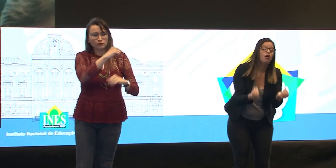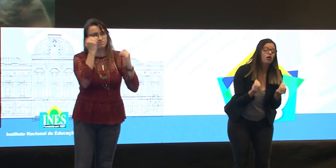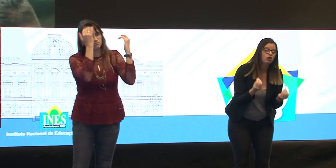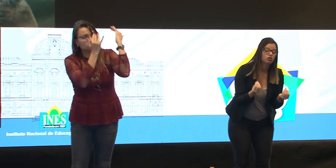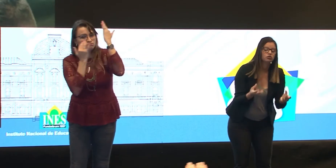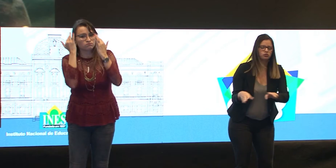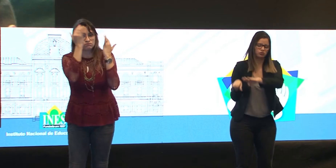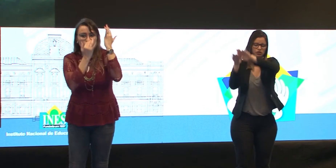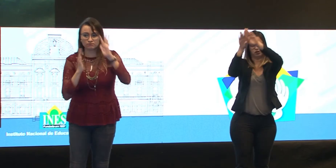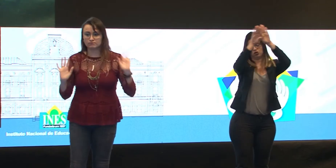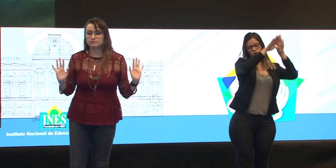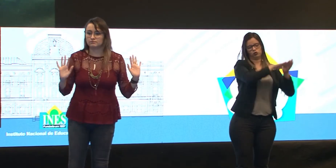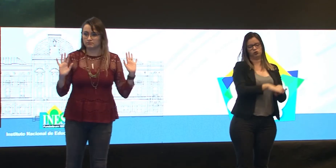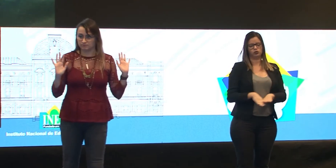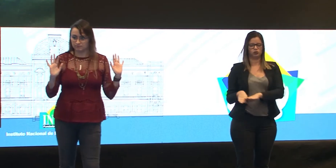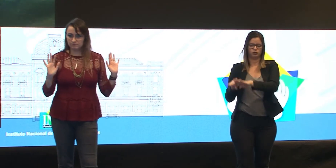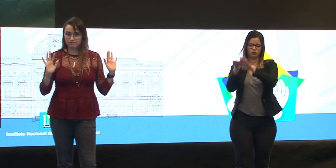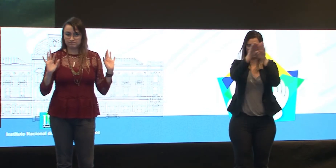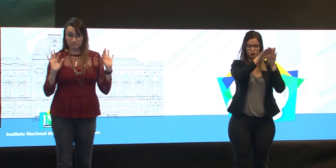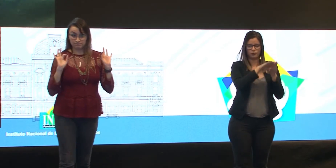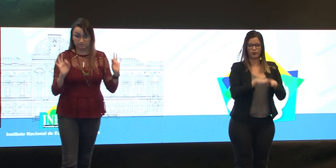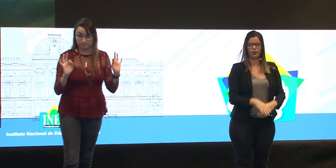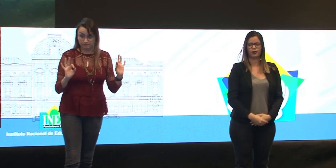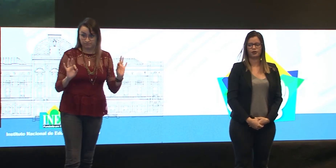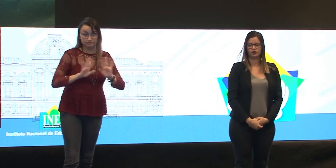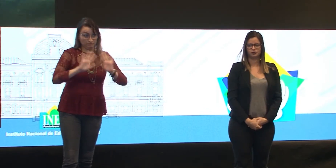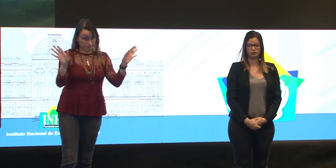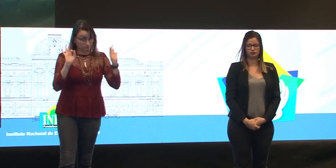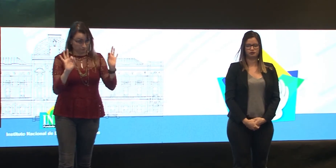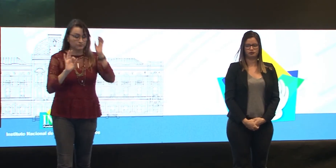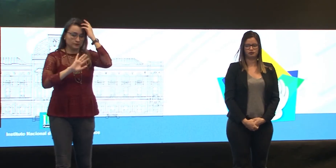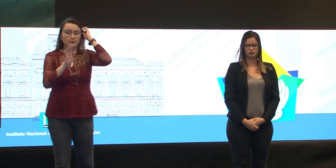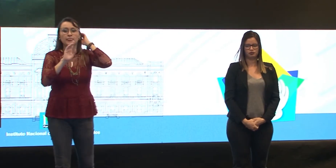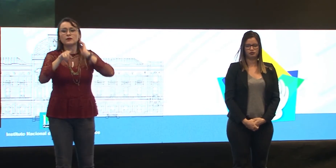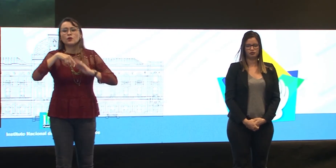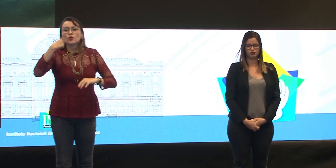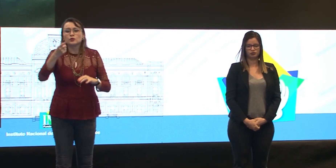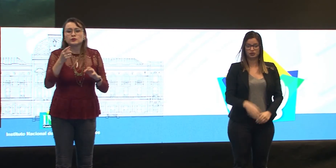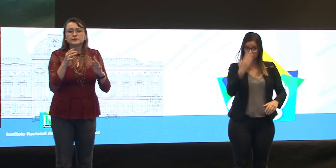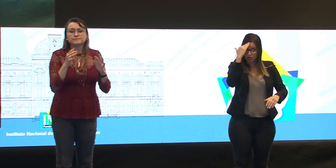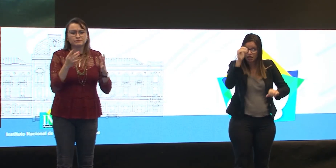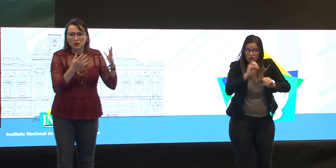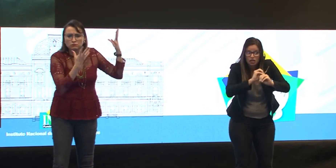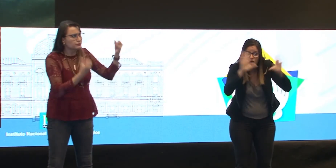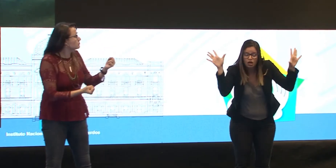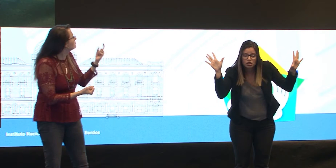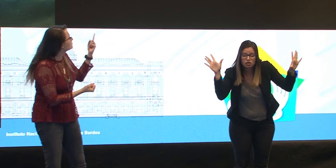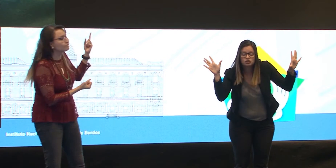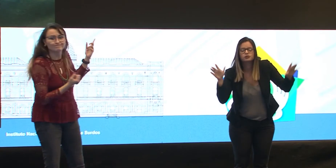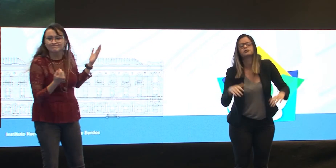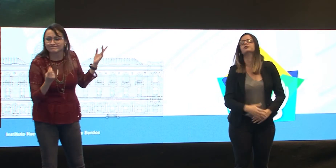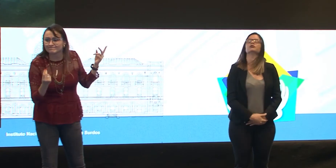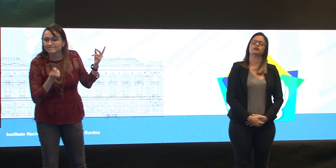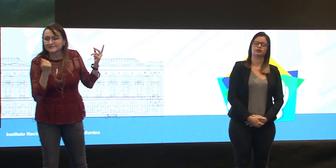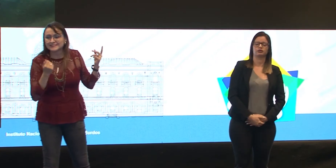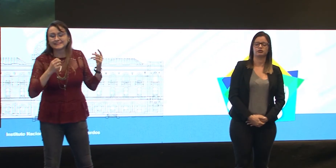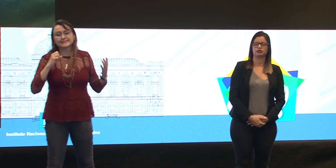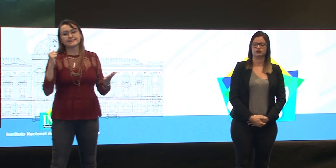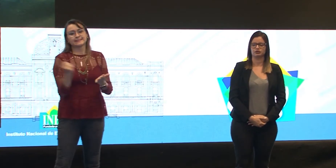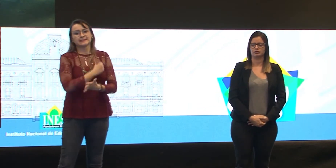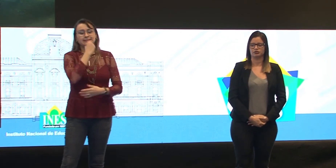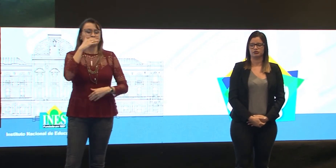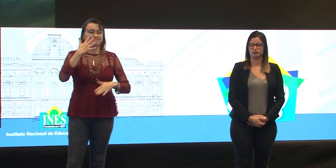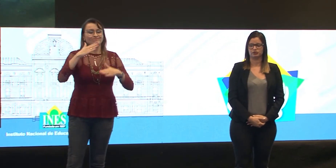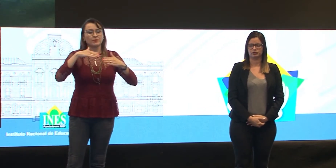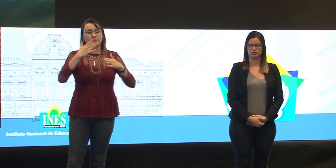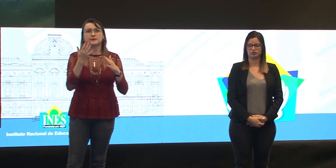país com dimensões continentais tais quais o Brasil, algo desse tipo precisa ser feito. A gente não vai conseguir